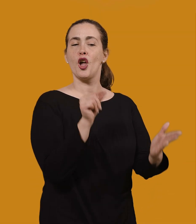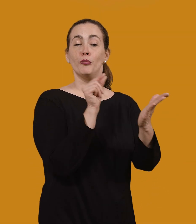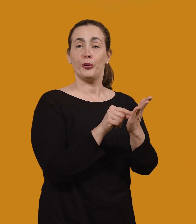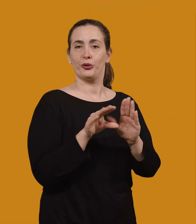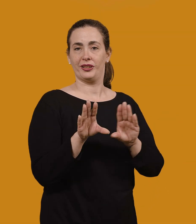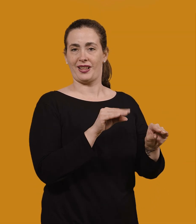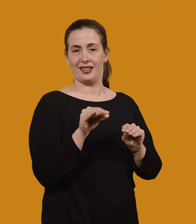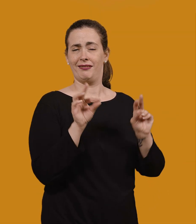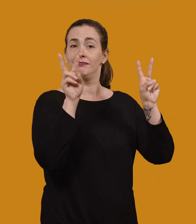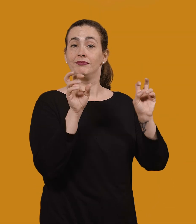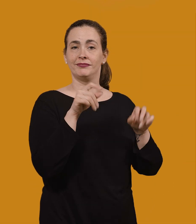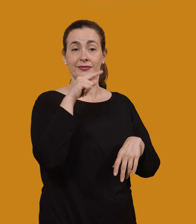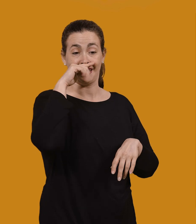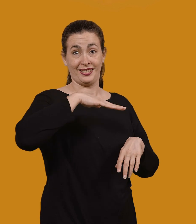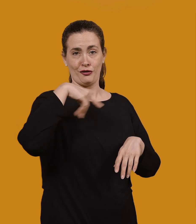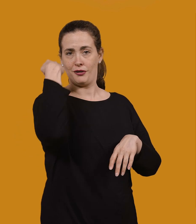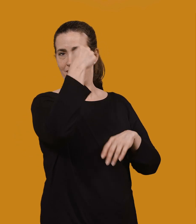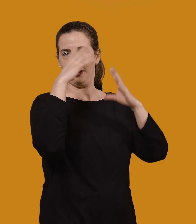Punt tàctil. Cap de noi.